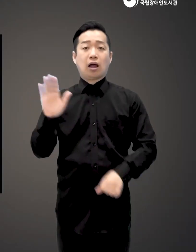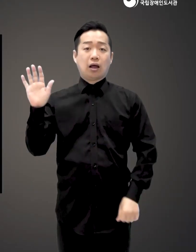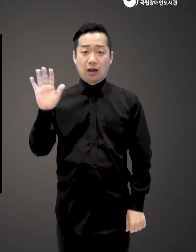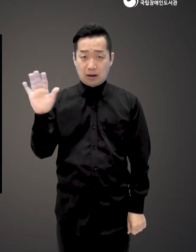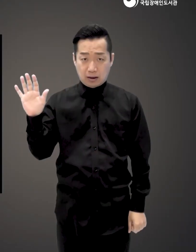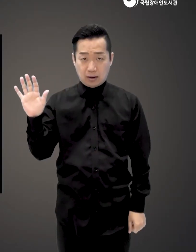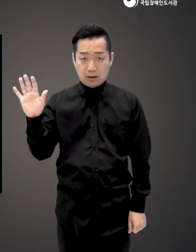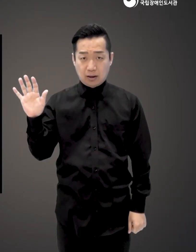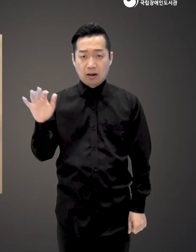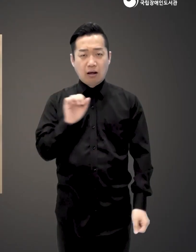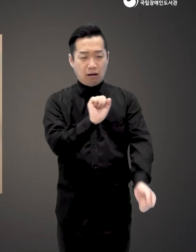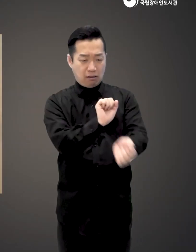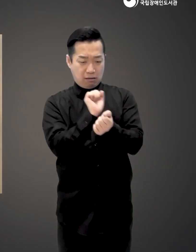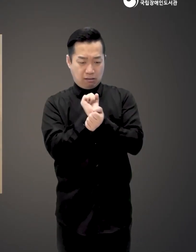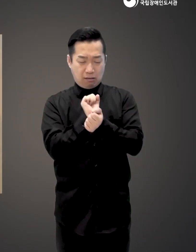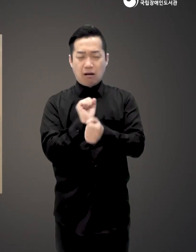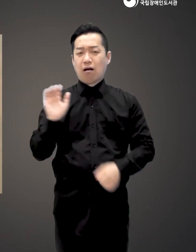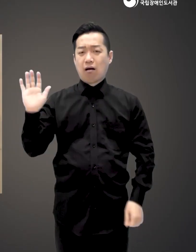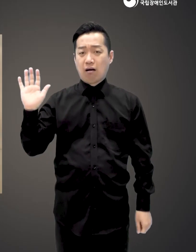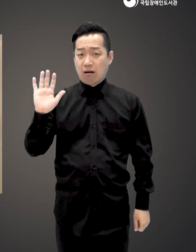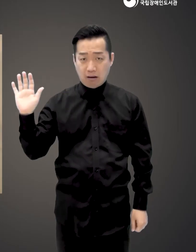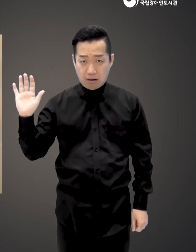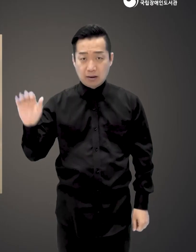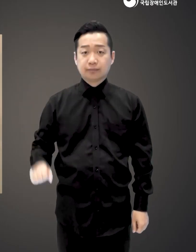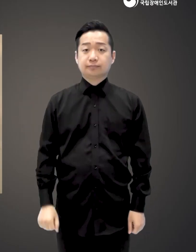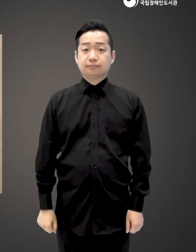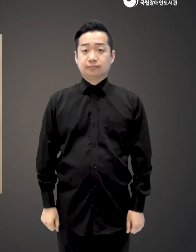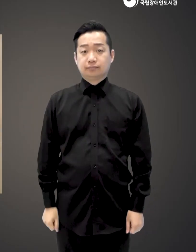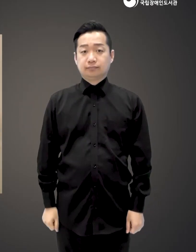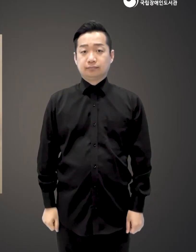질식하지 않을 거야. 감염되지 않을 거야.